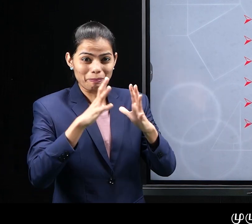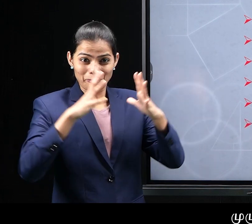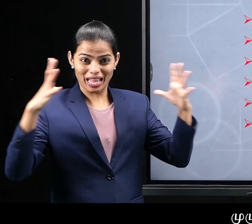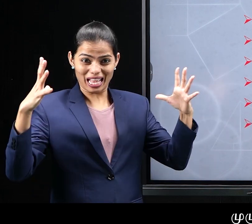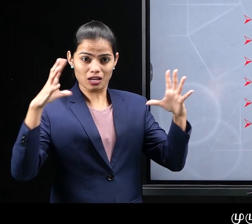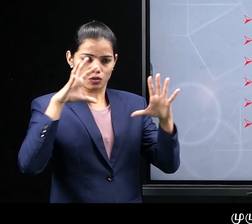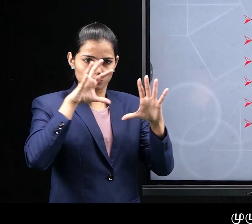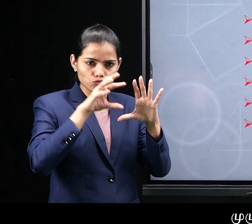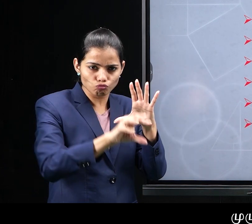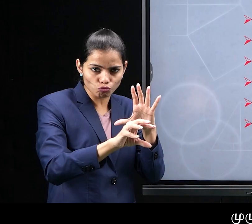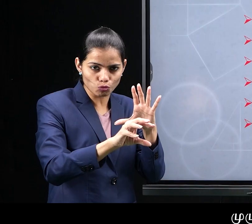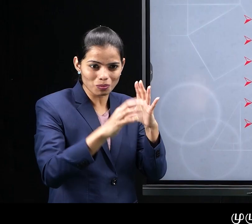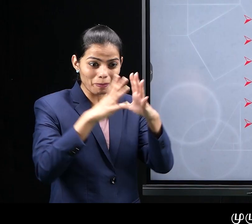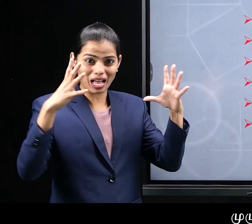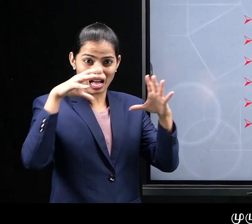முழுத்தொகு கணம்,